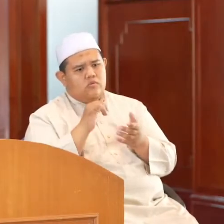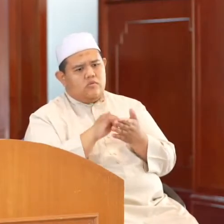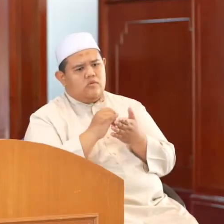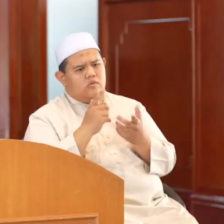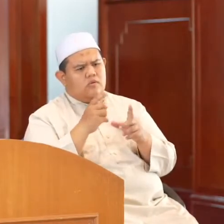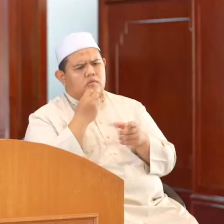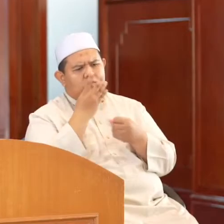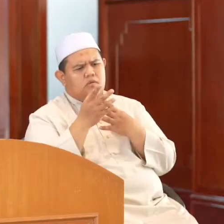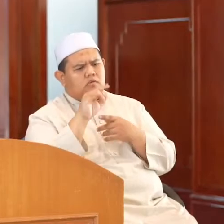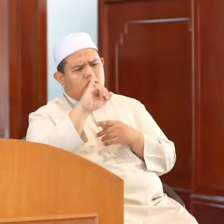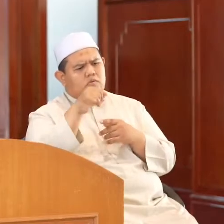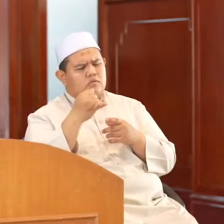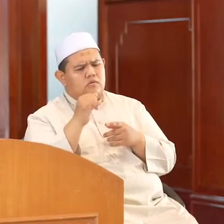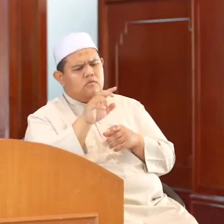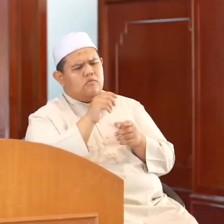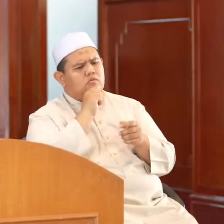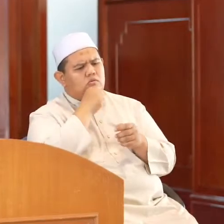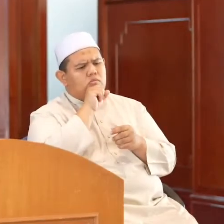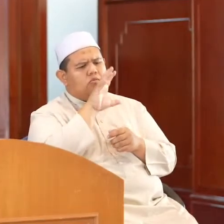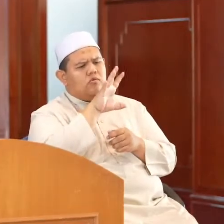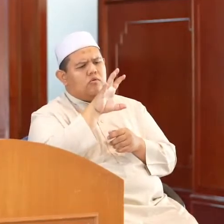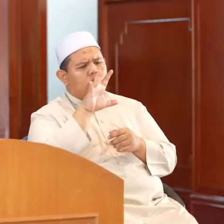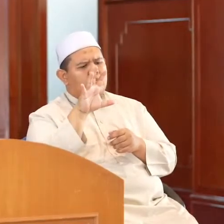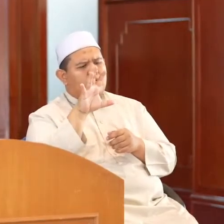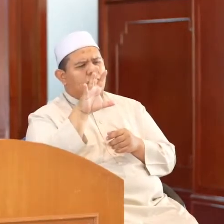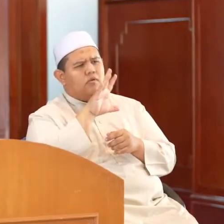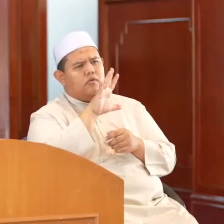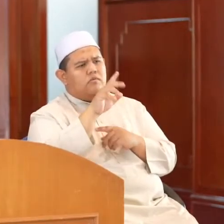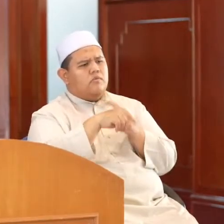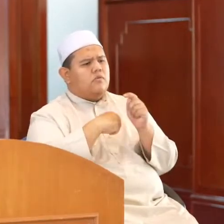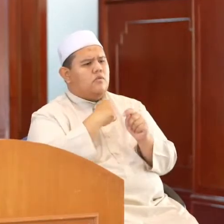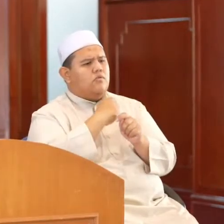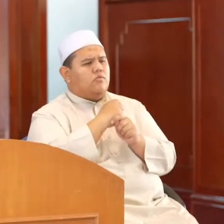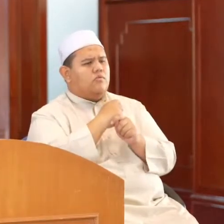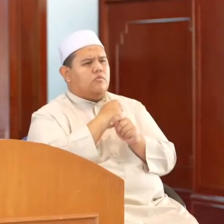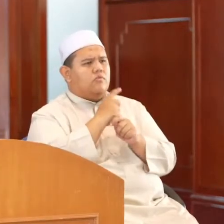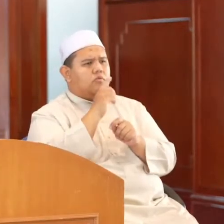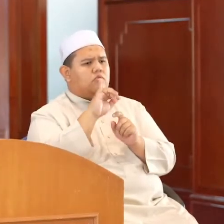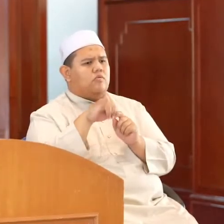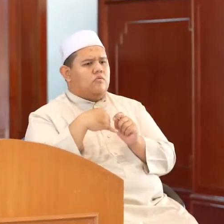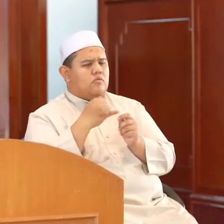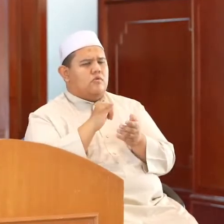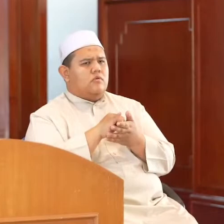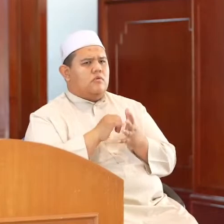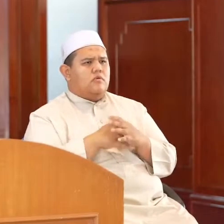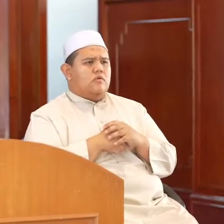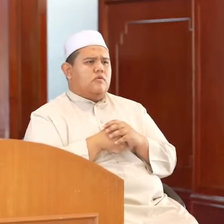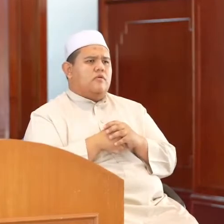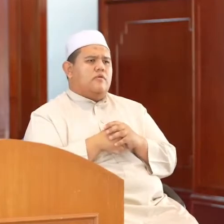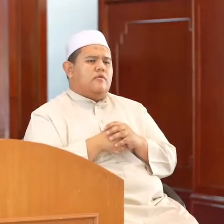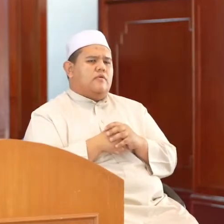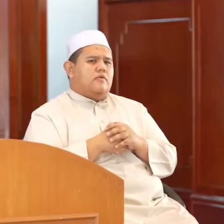Letaklah sejuta, umur 55 katakan, bukan umur 50, umur 55, sejuta.